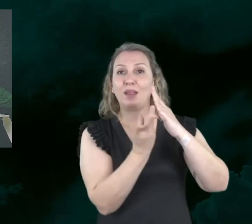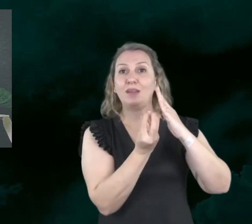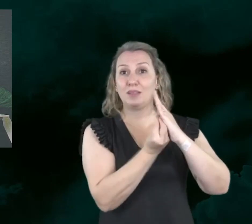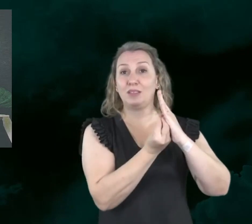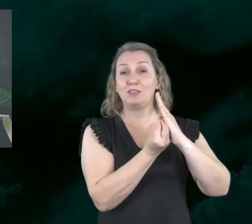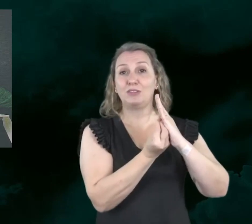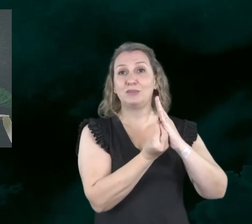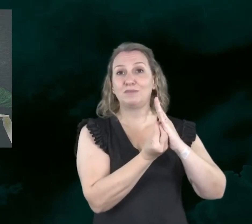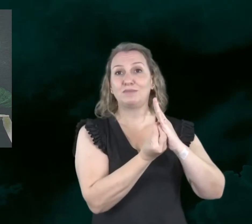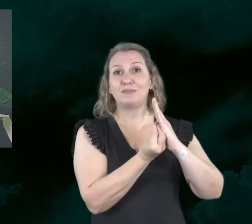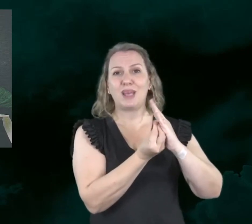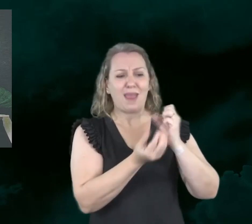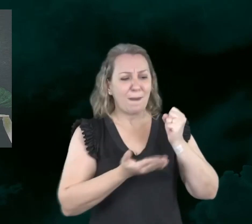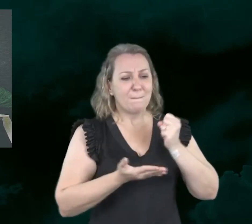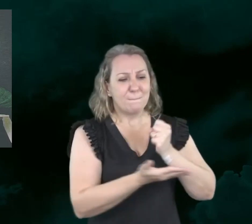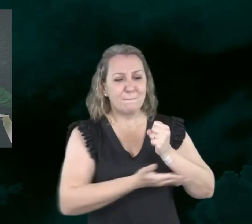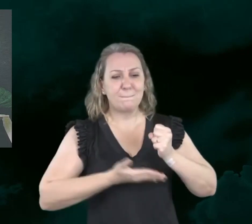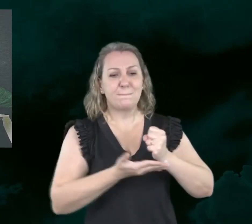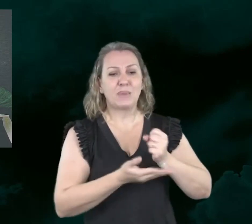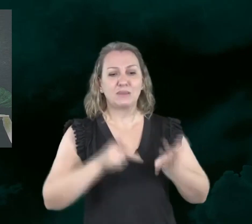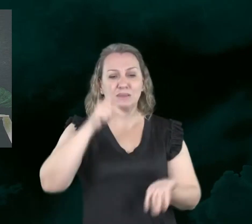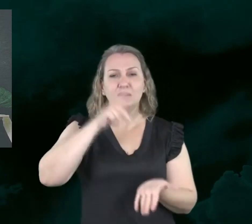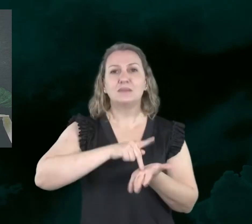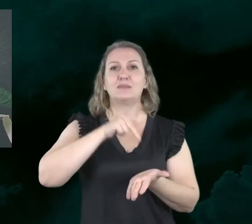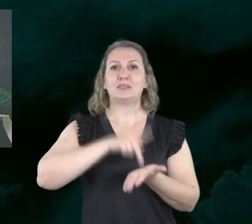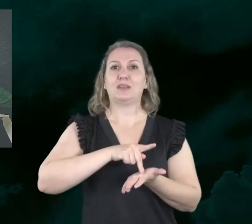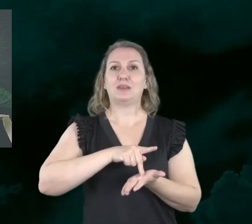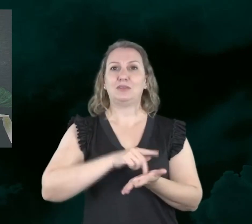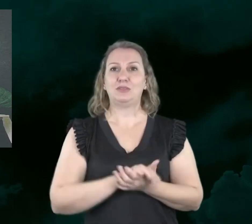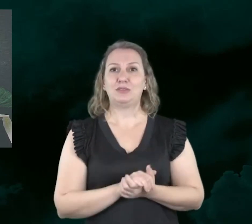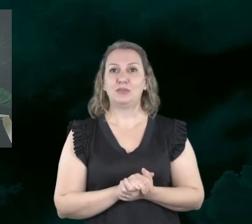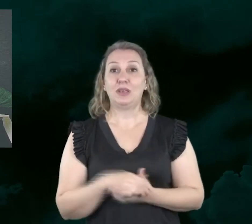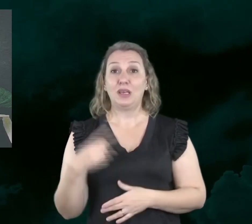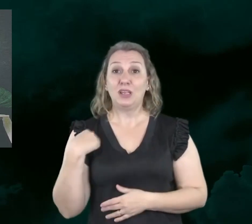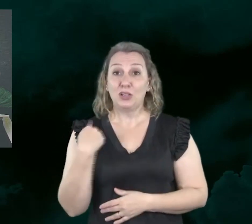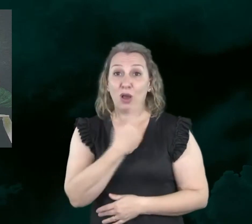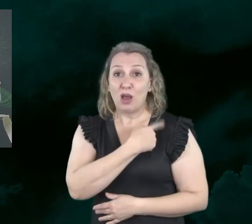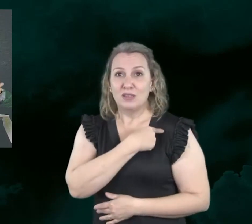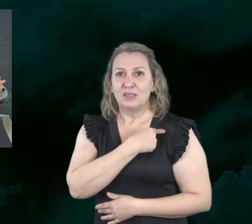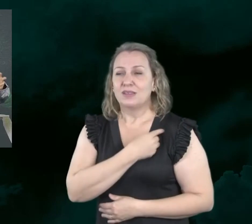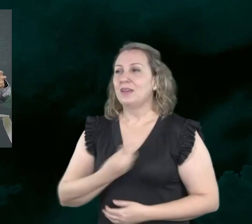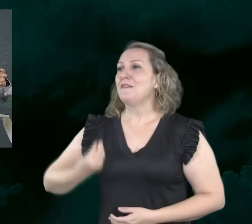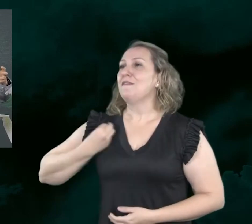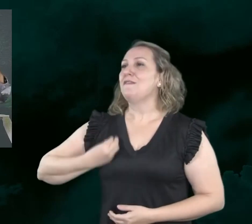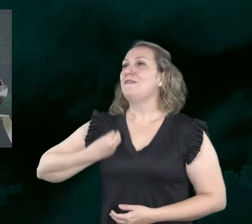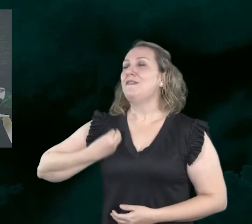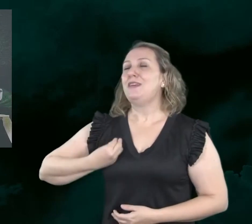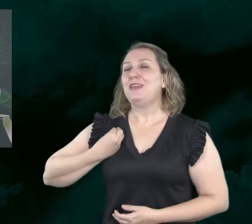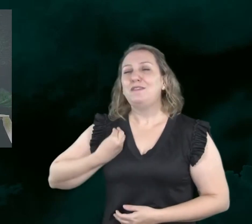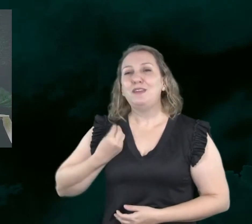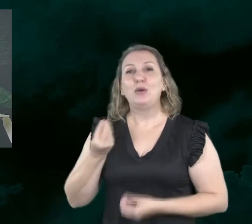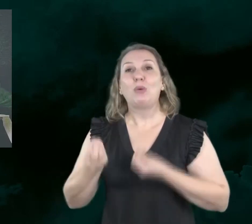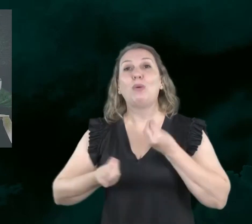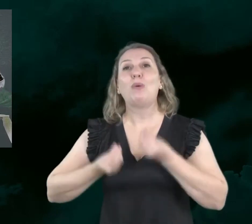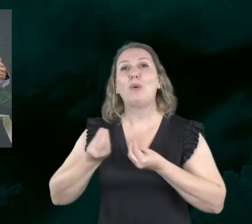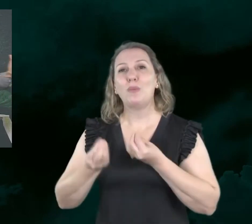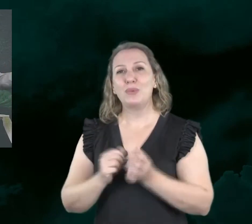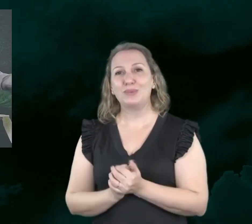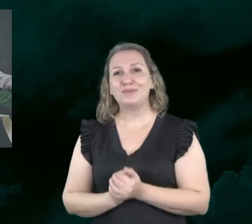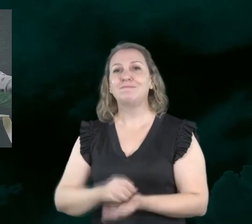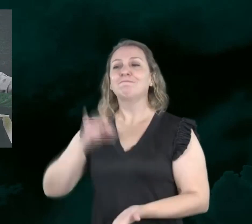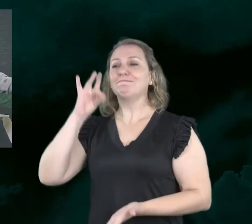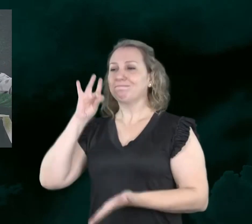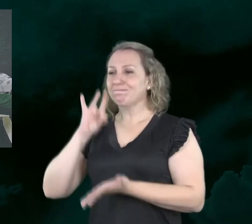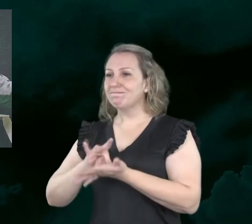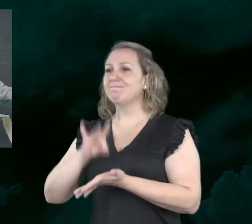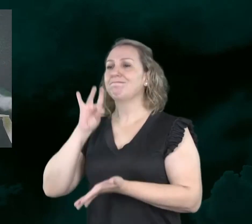sendo constituída em nós e vivida por nós e em nós, e as pessoas conseguem ver